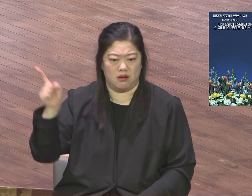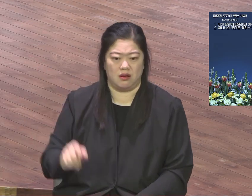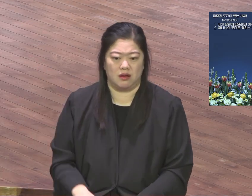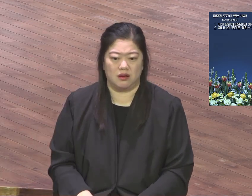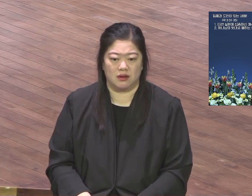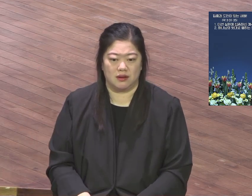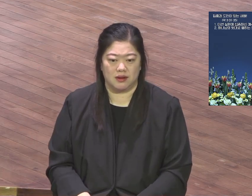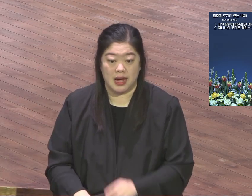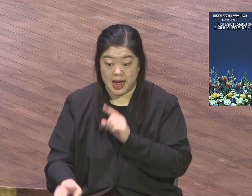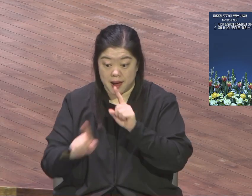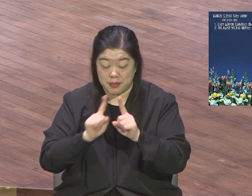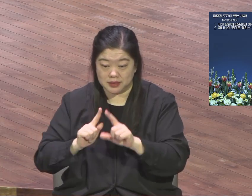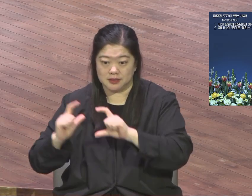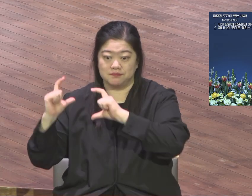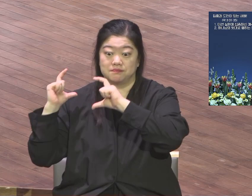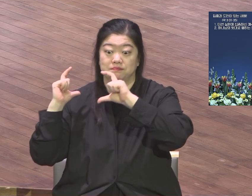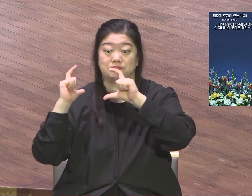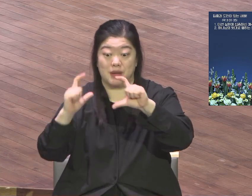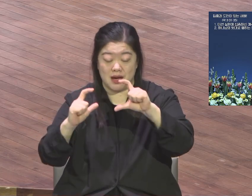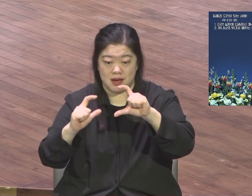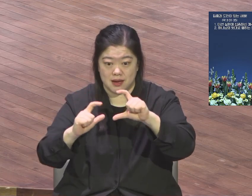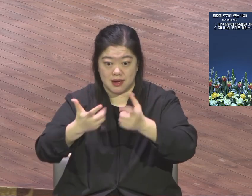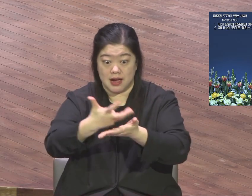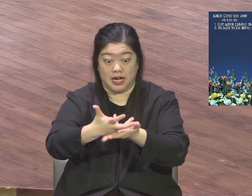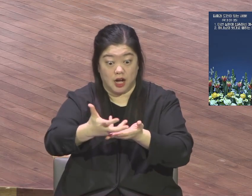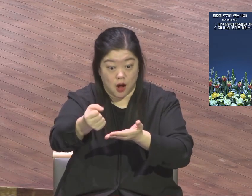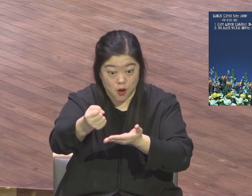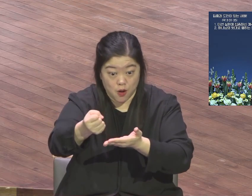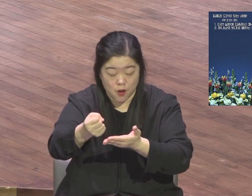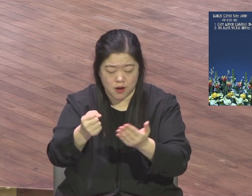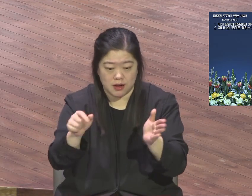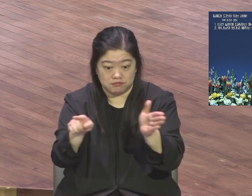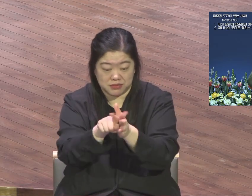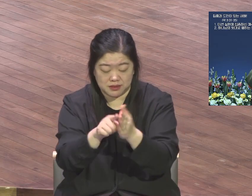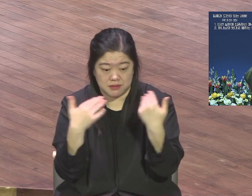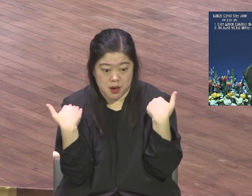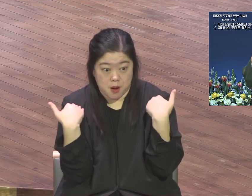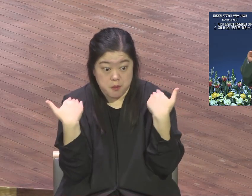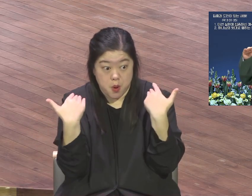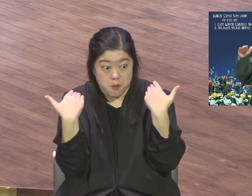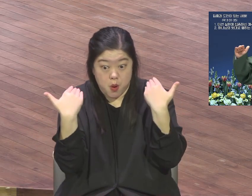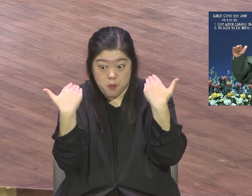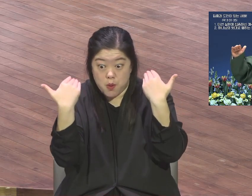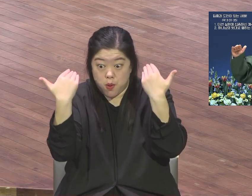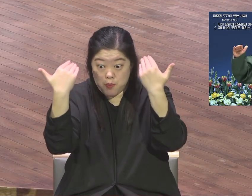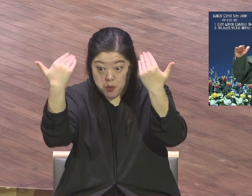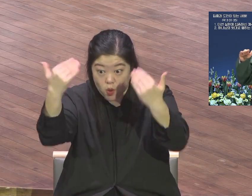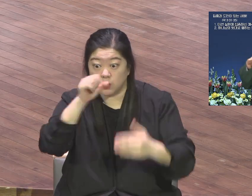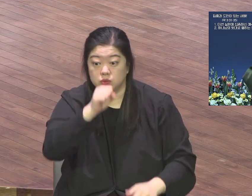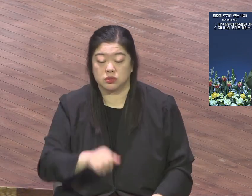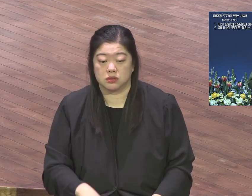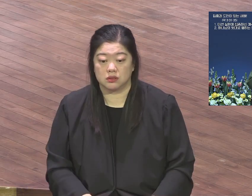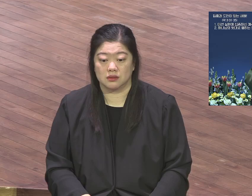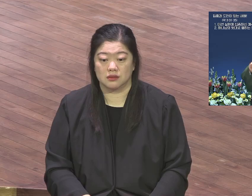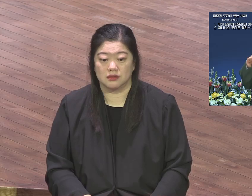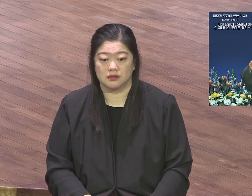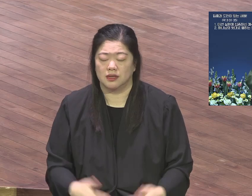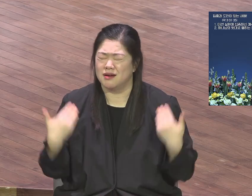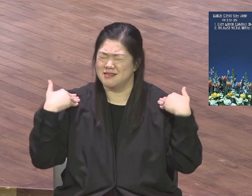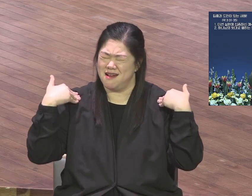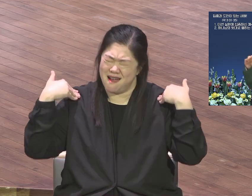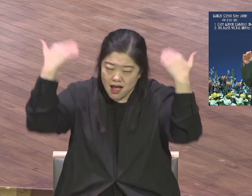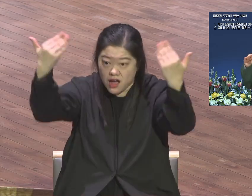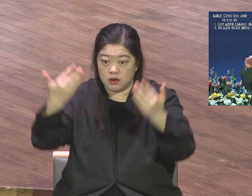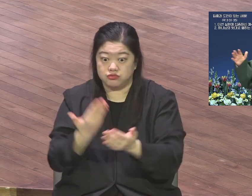말씀의 흐름 따라서 하루 조금씩 조금 성장해 나가는 날마다 자라가는 신앙생활. 아멘. 그 영적